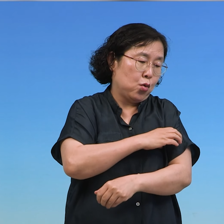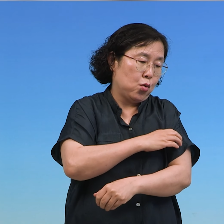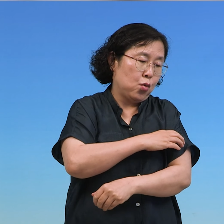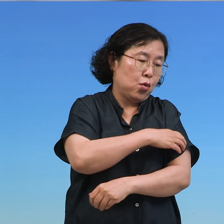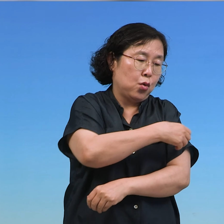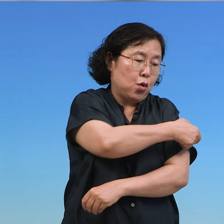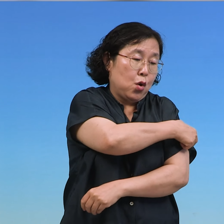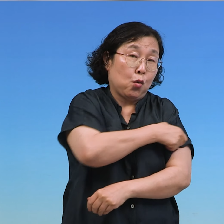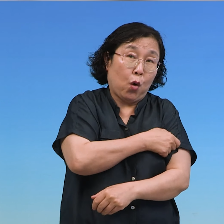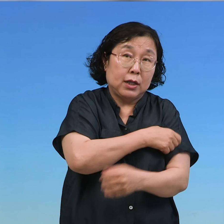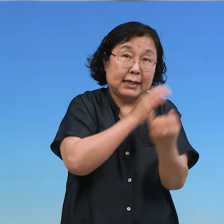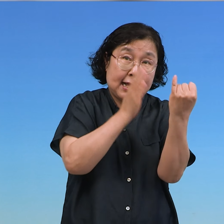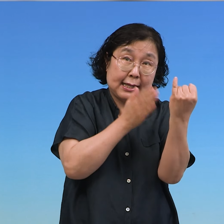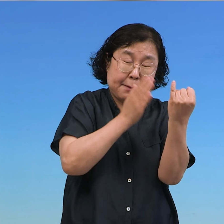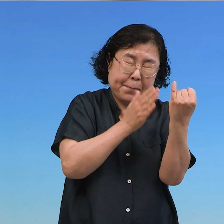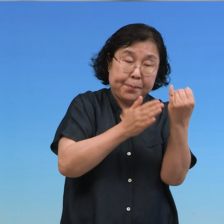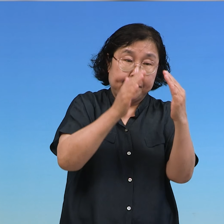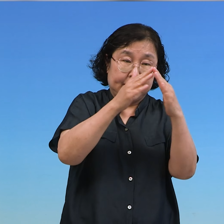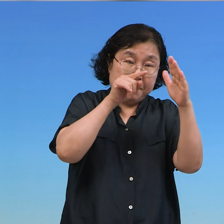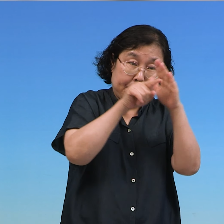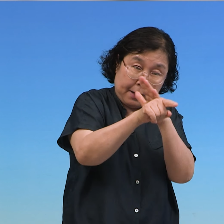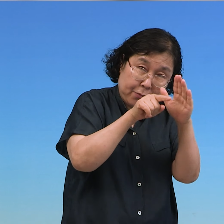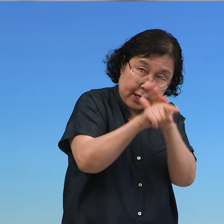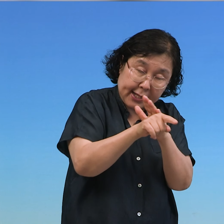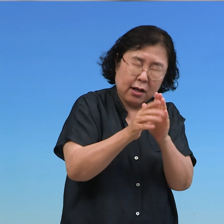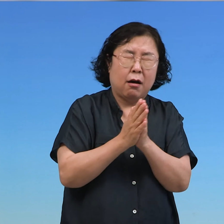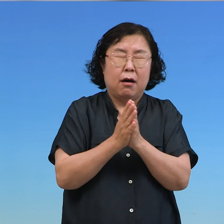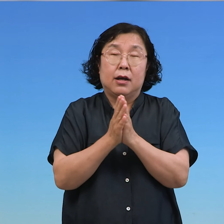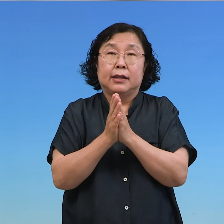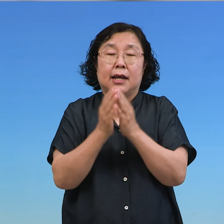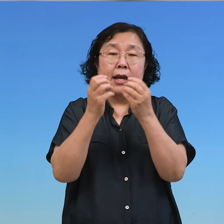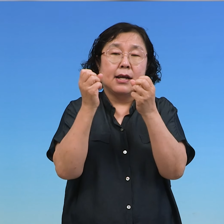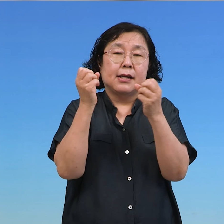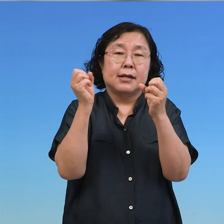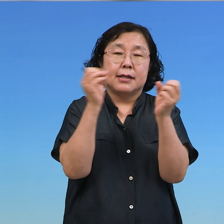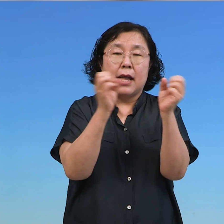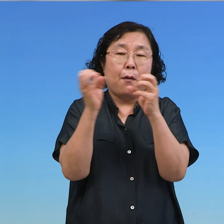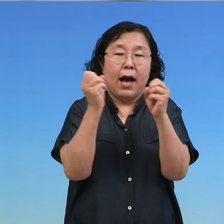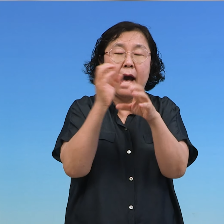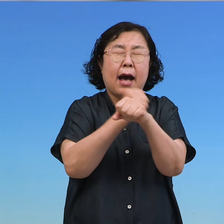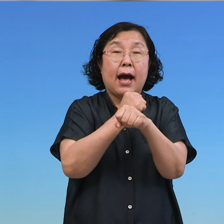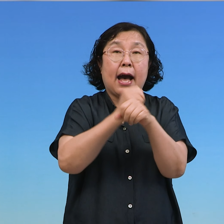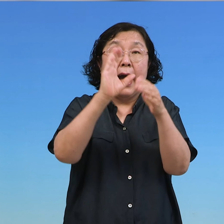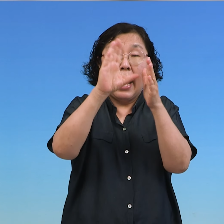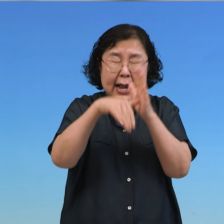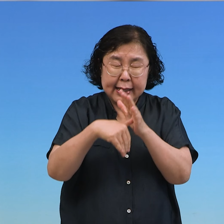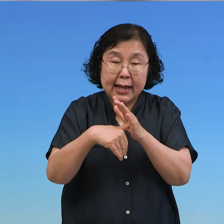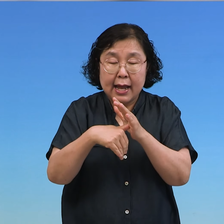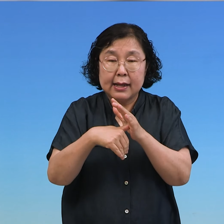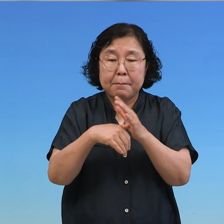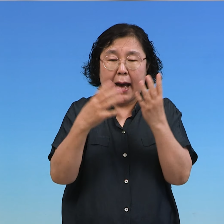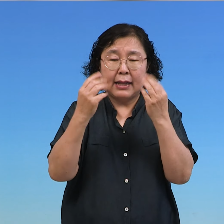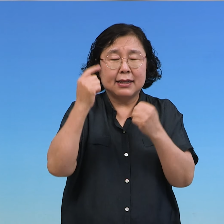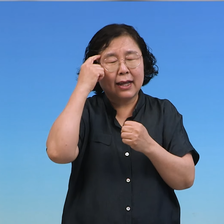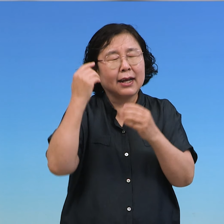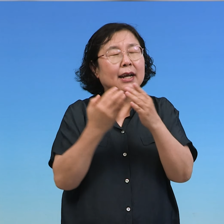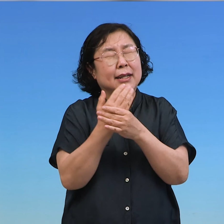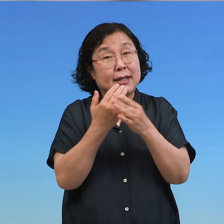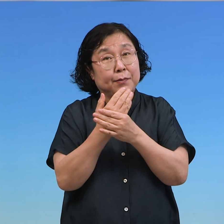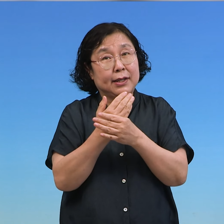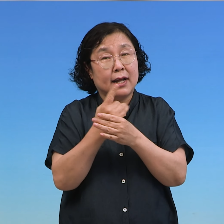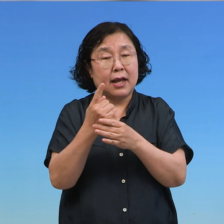부부가 만나서 대화를 나누는데 내가 잊고 있던 많은 생각이 떠오르는 거예요 이분은 그냥 평범한 주부세요